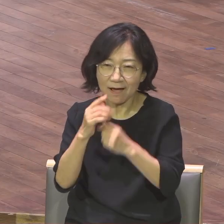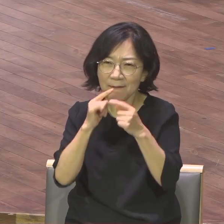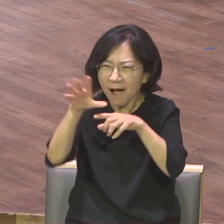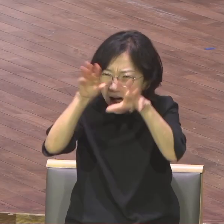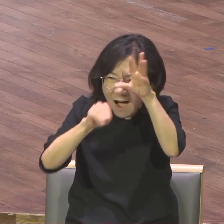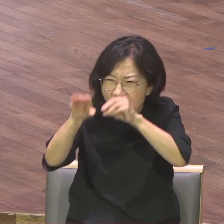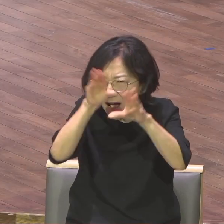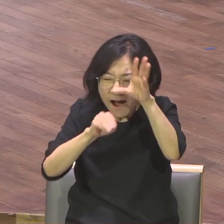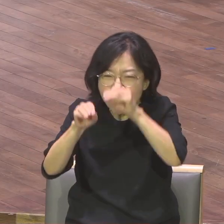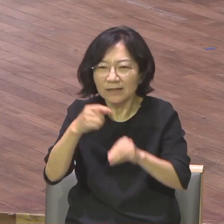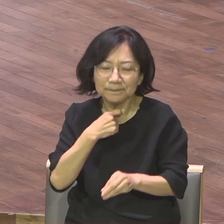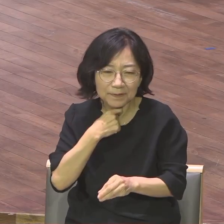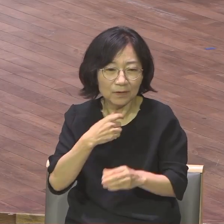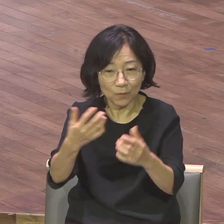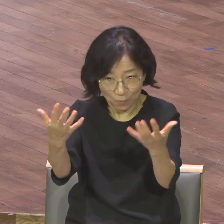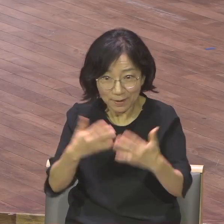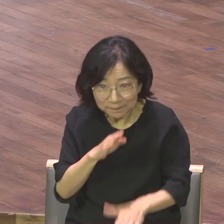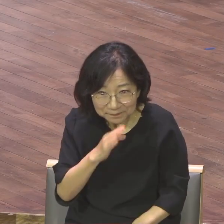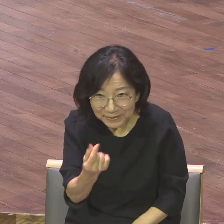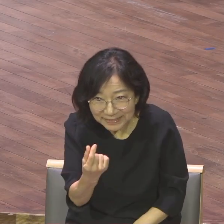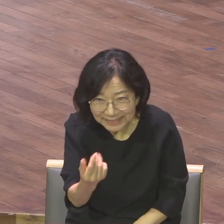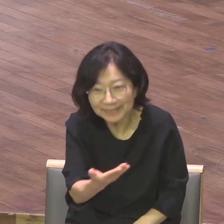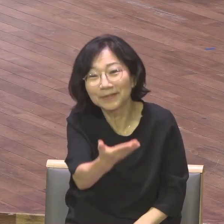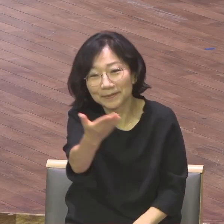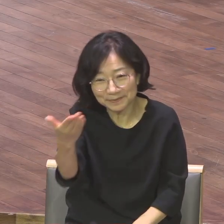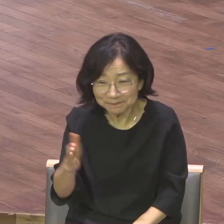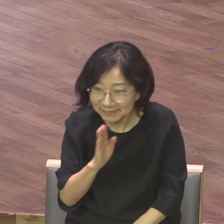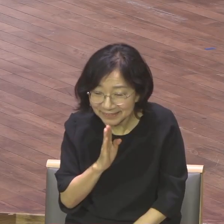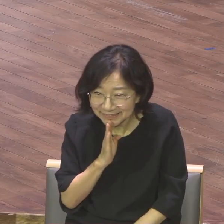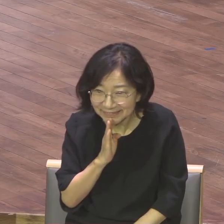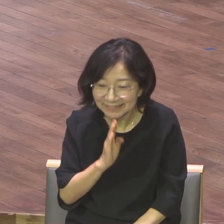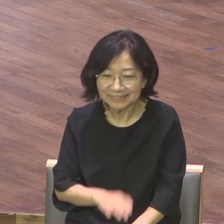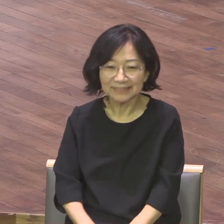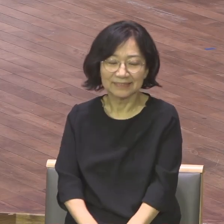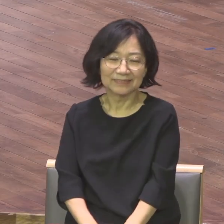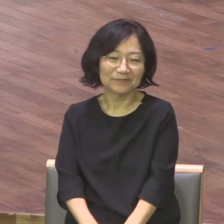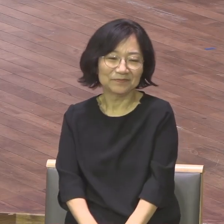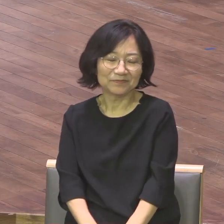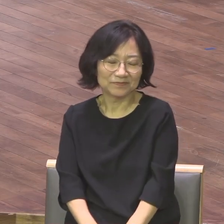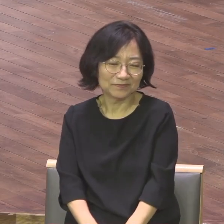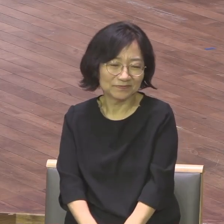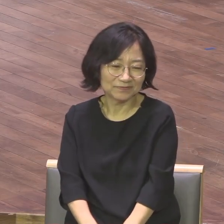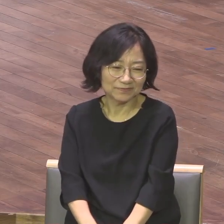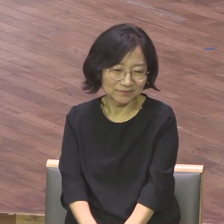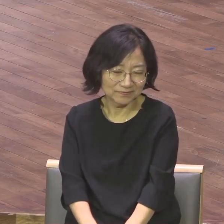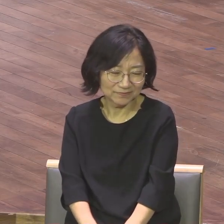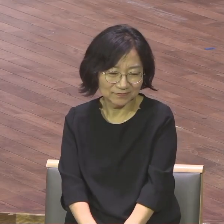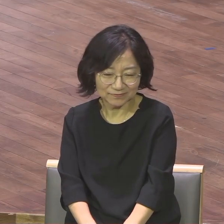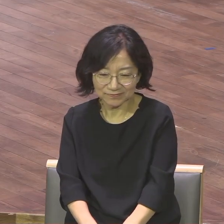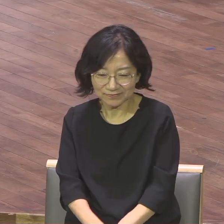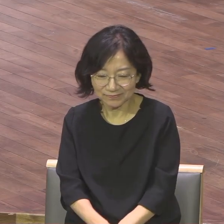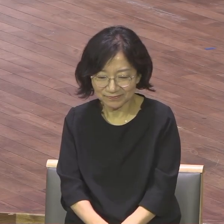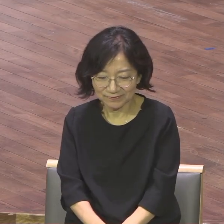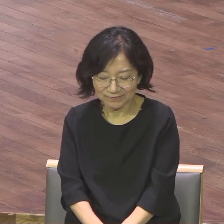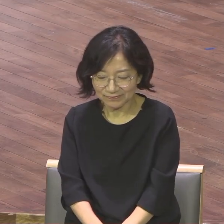나오지요. 여러분들은 그래요. 안 그러면 이 심야 기도에 나올 이유가 없어요.